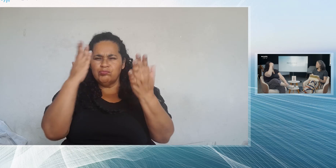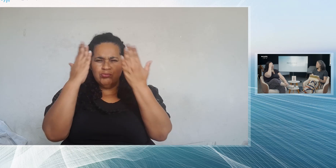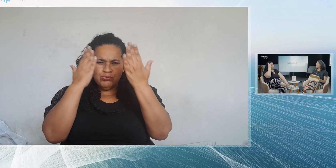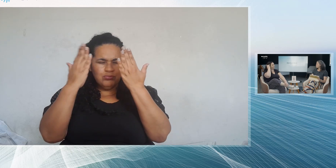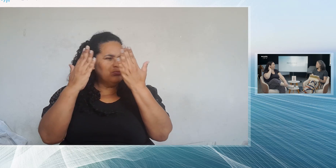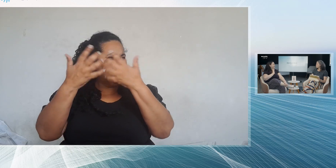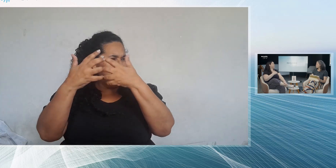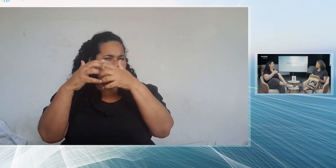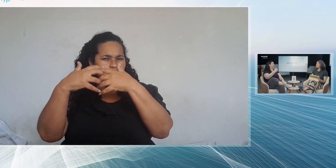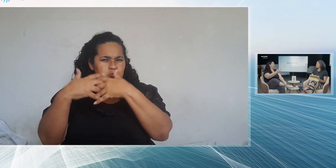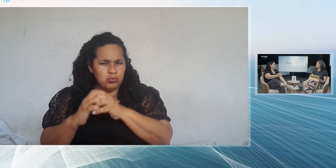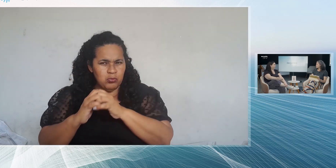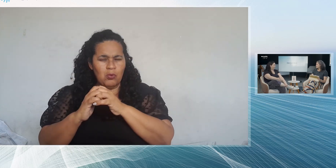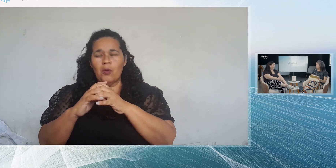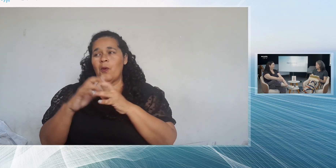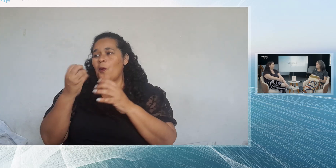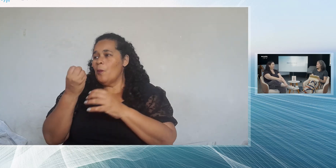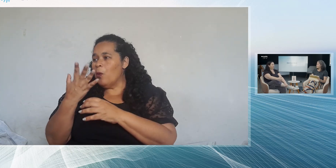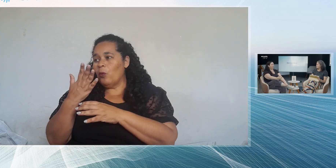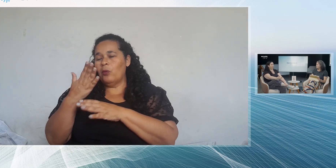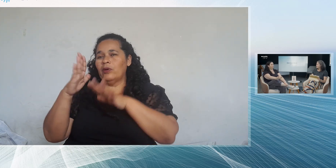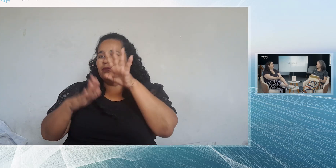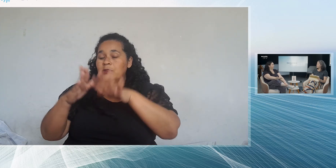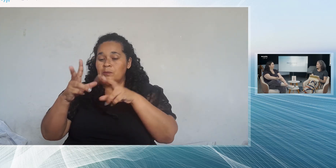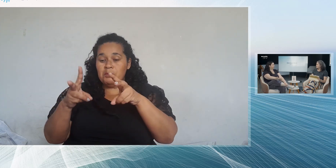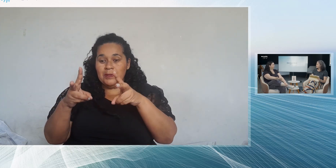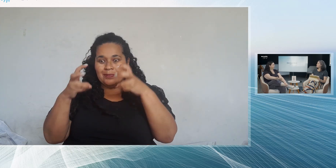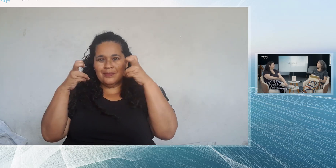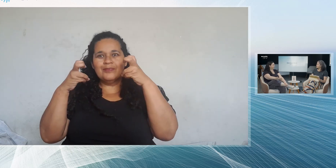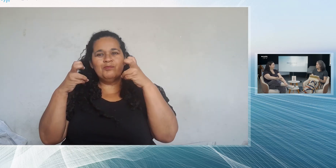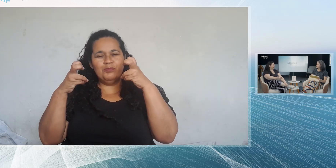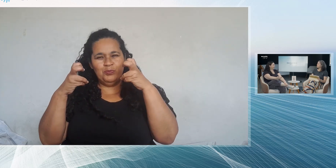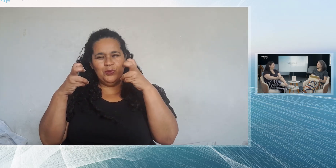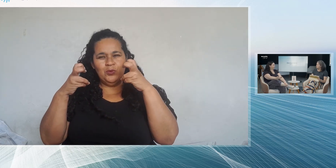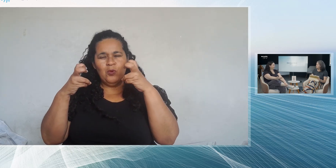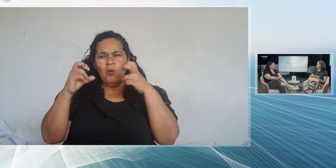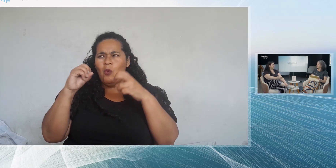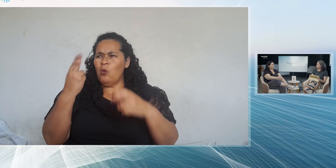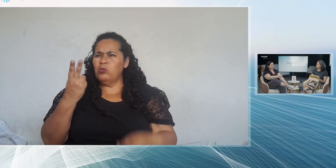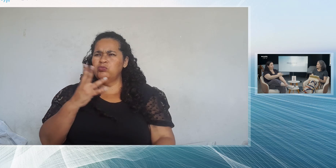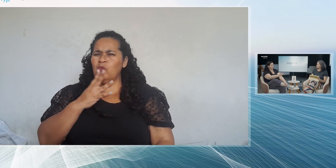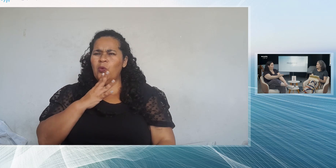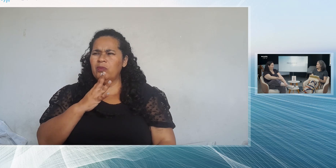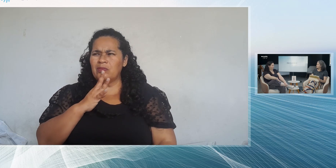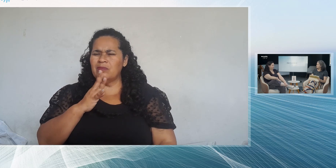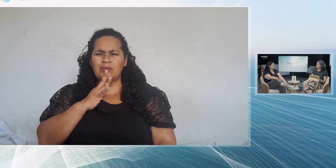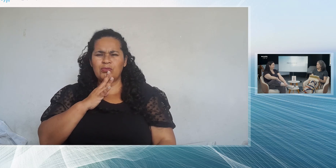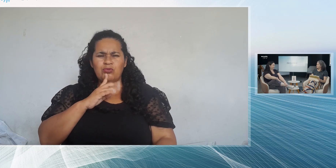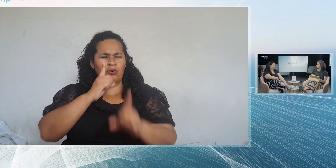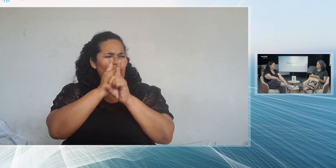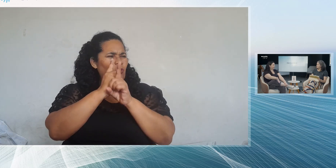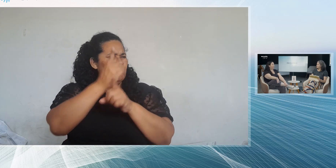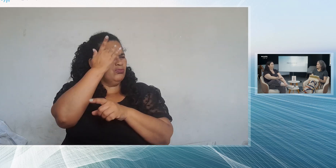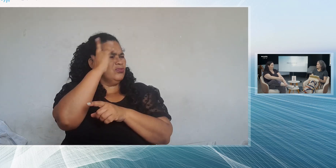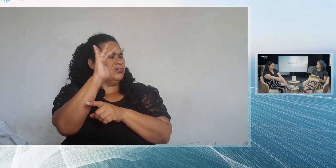né? Então, quando você já está a esse ponto, onde que é importante você investigar, procurar essa avaliação, e eu recomendo a partir dos